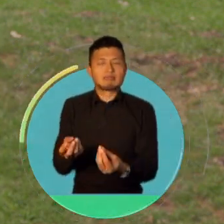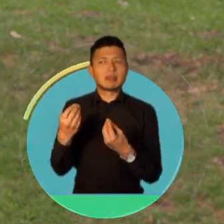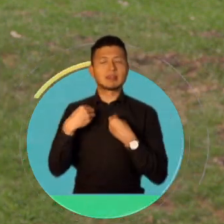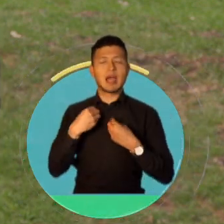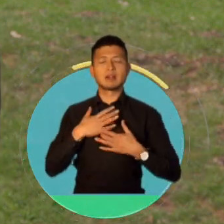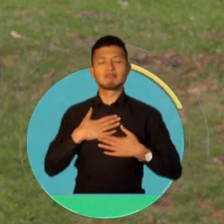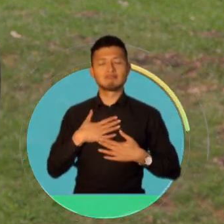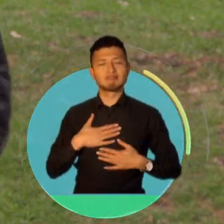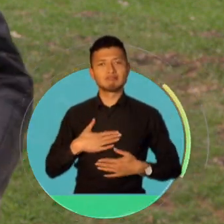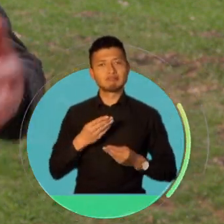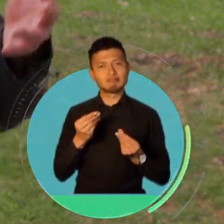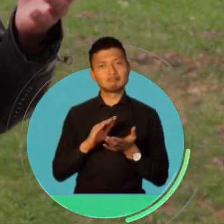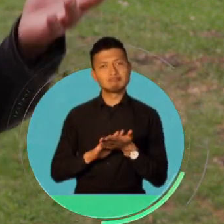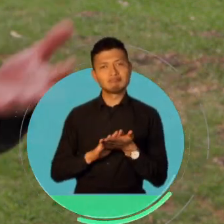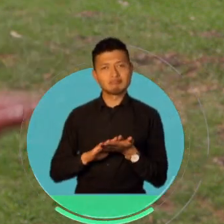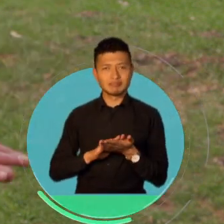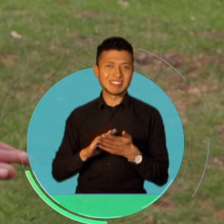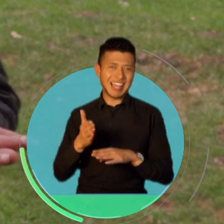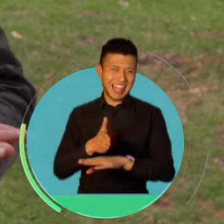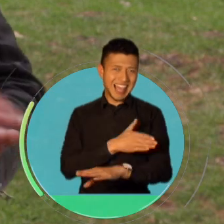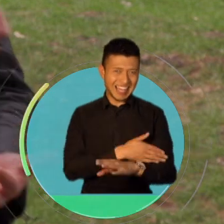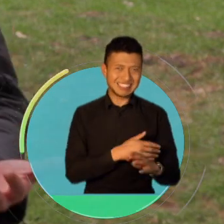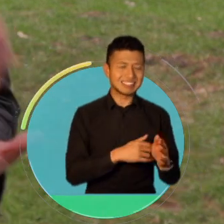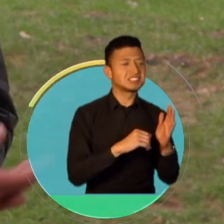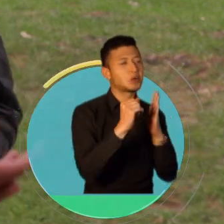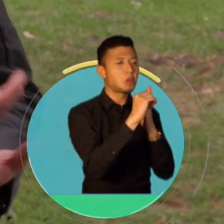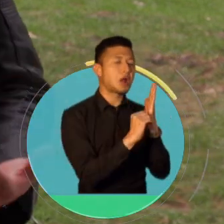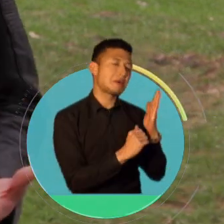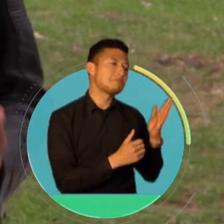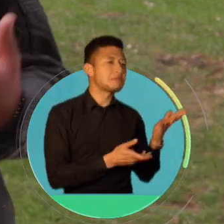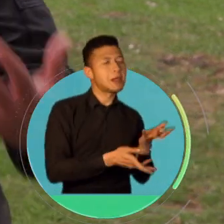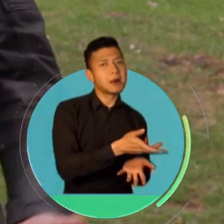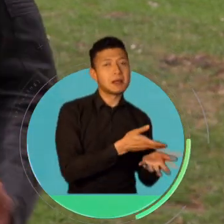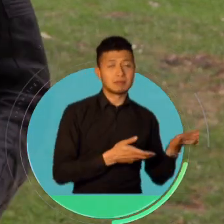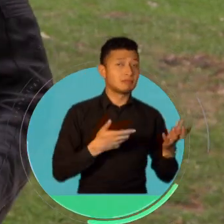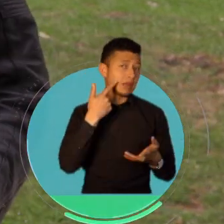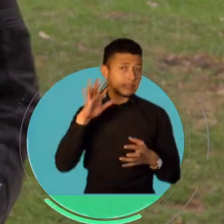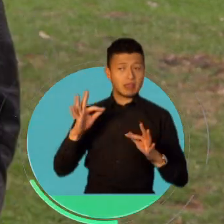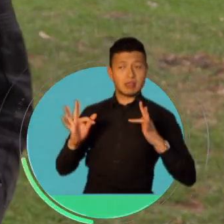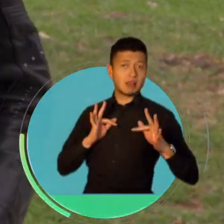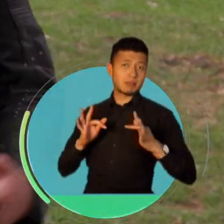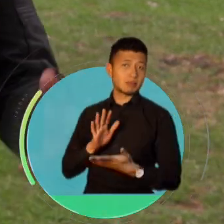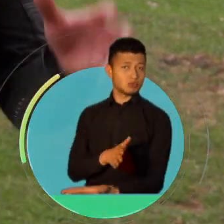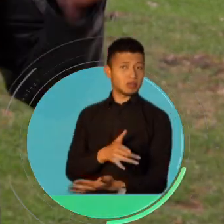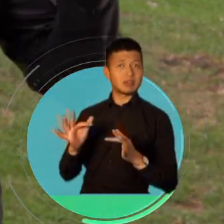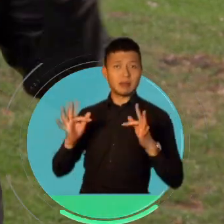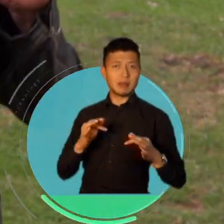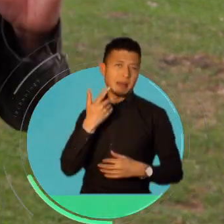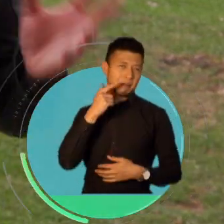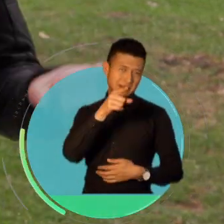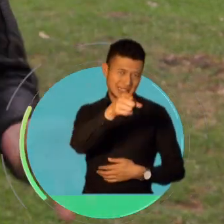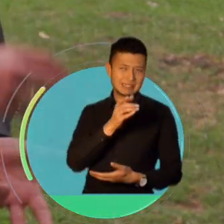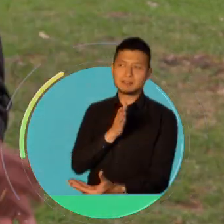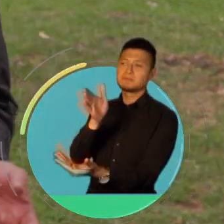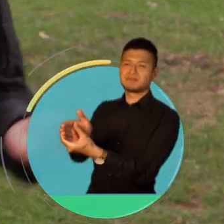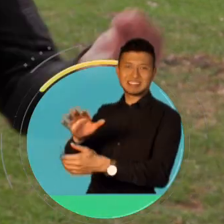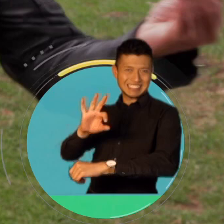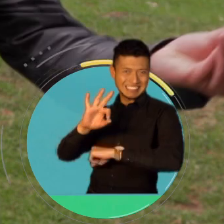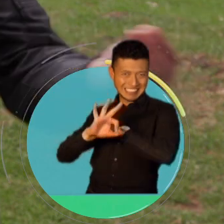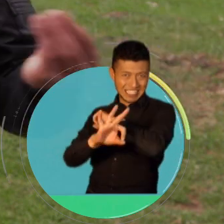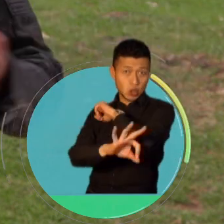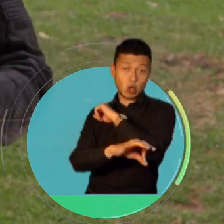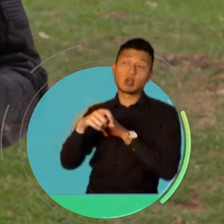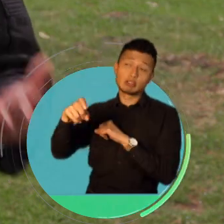las raíces de cada una de las regiones tienen muchísimo Para aportar en la música que oímos es decir cuando vienen artistas